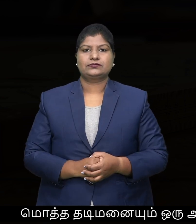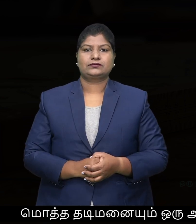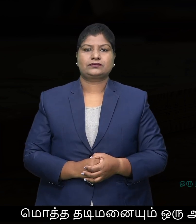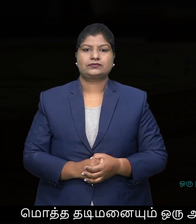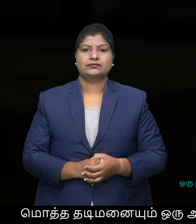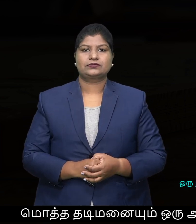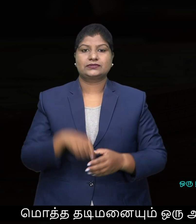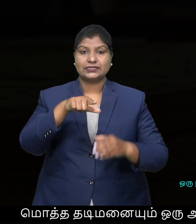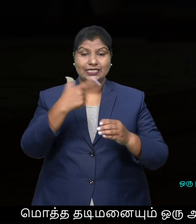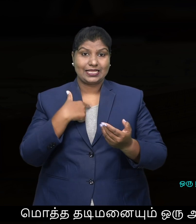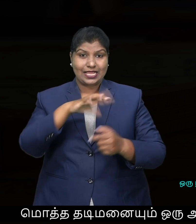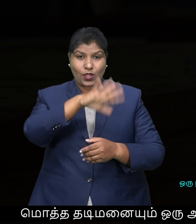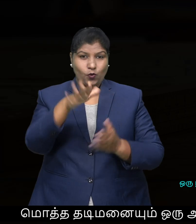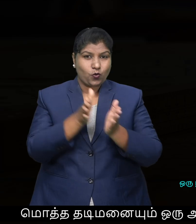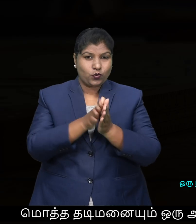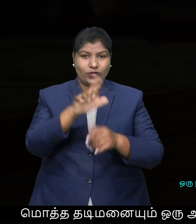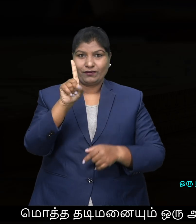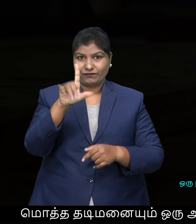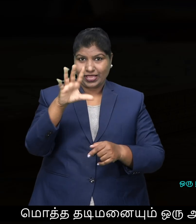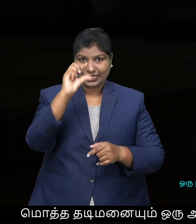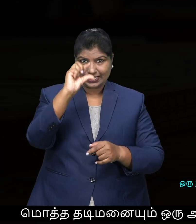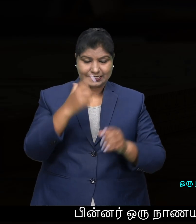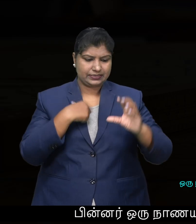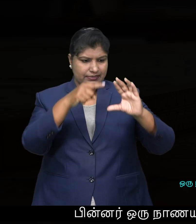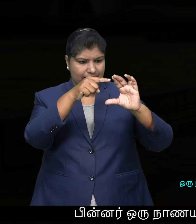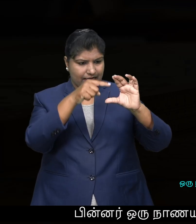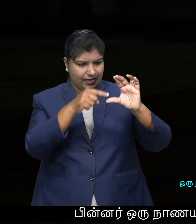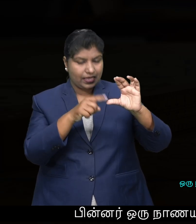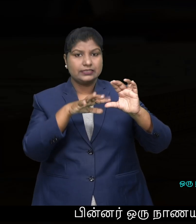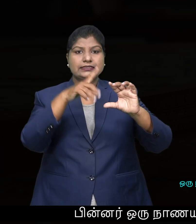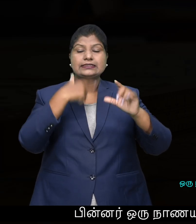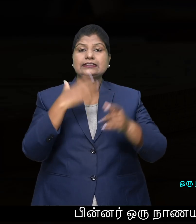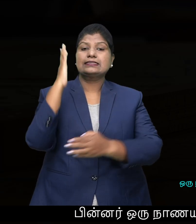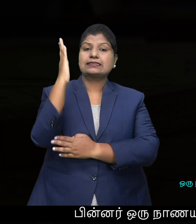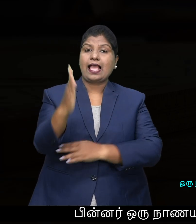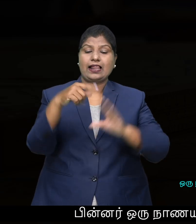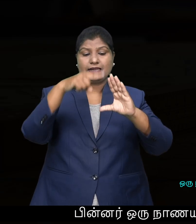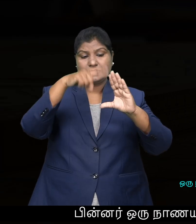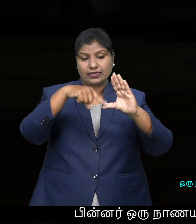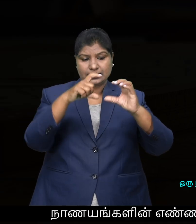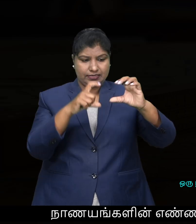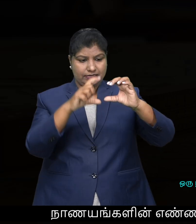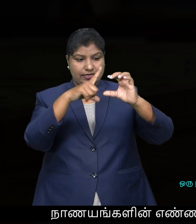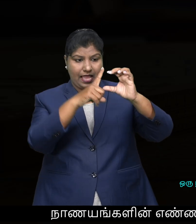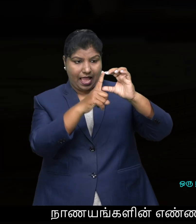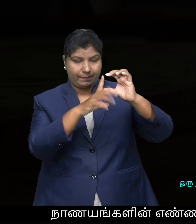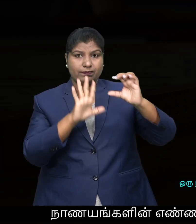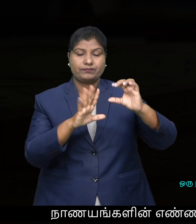மொத்த தடிமனையும் ஒரு அளவுகோல் கொண்டு அளந்து பின்னர் ஒரு நாணயத்தின் தடிமன் பெற நாணயங்களின்